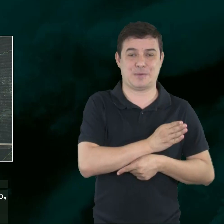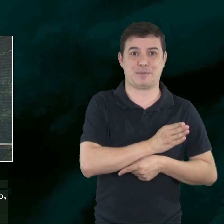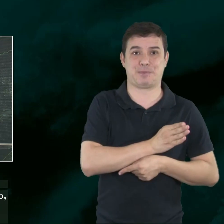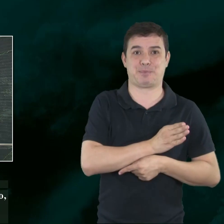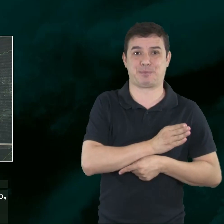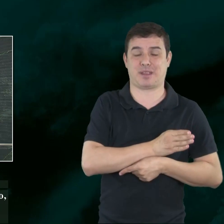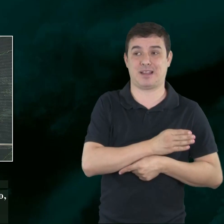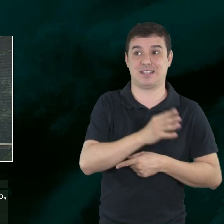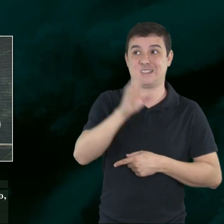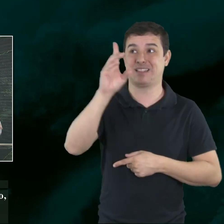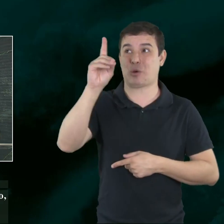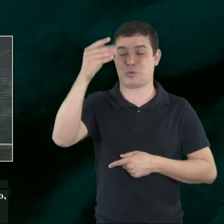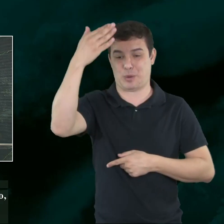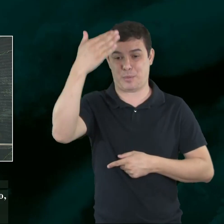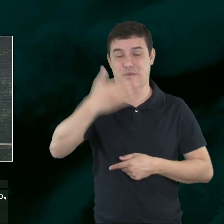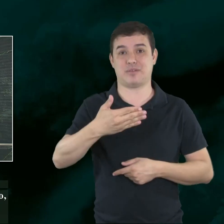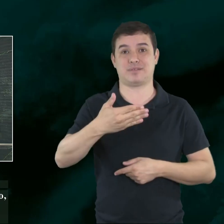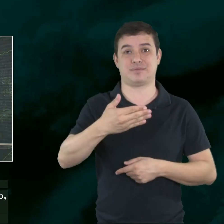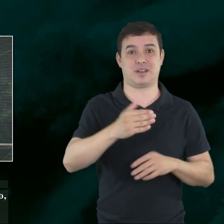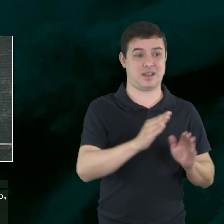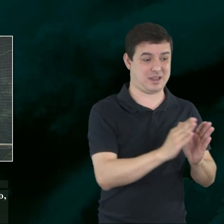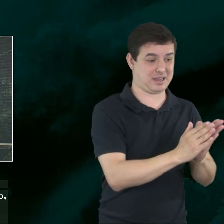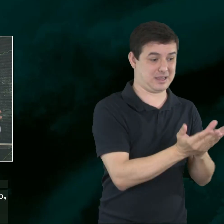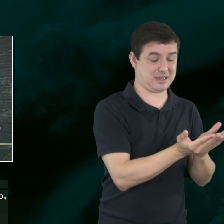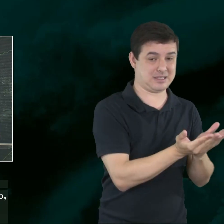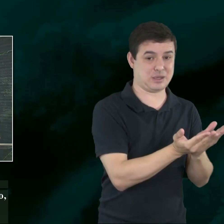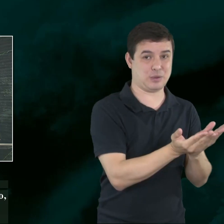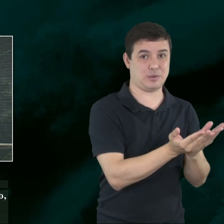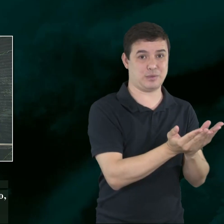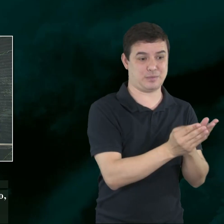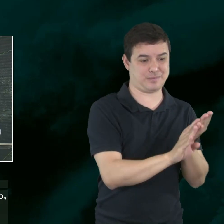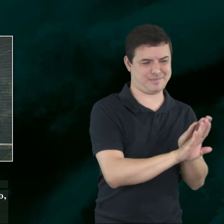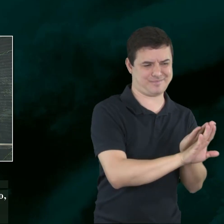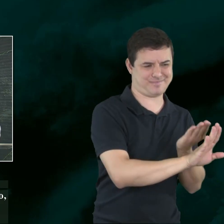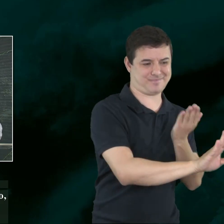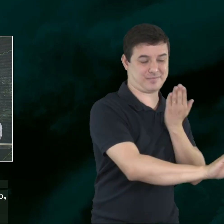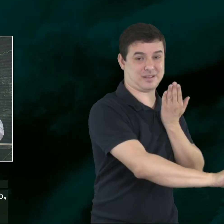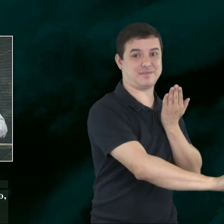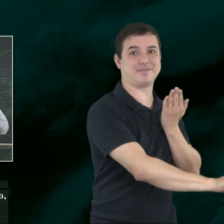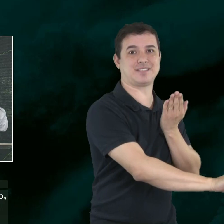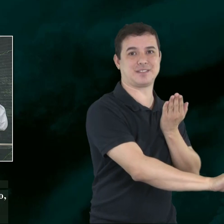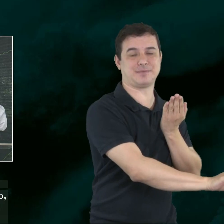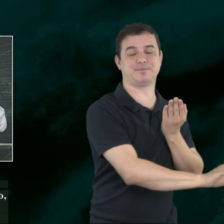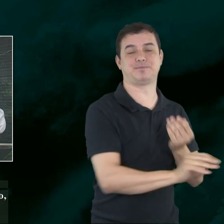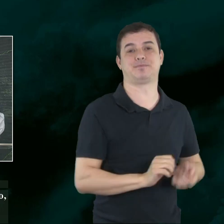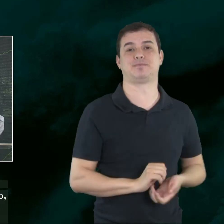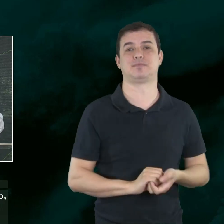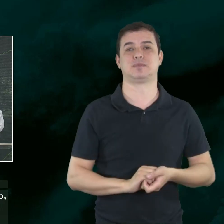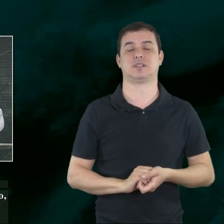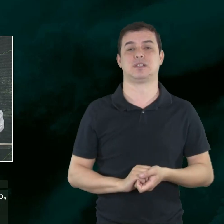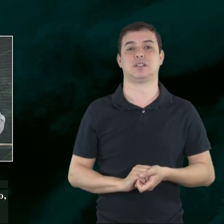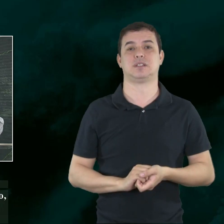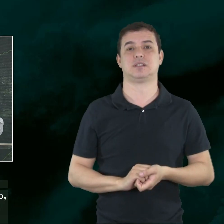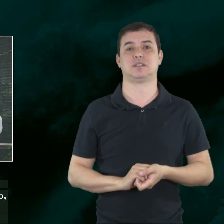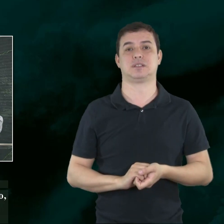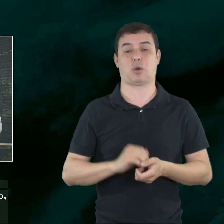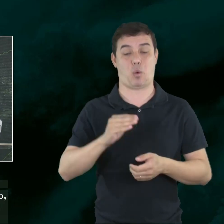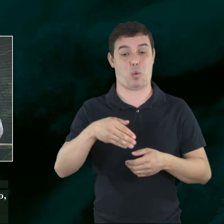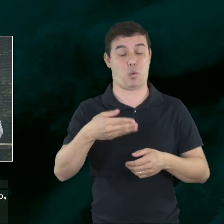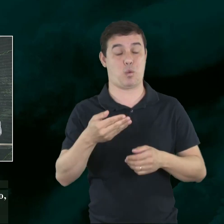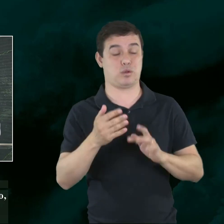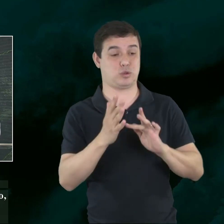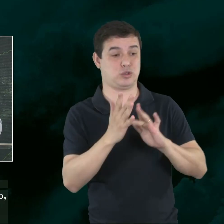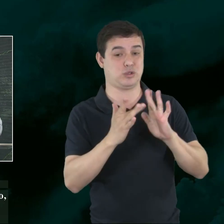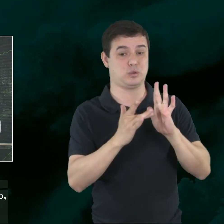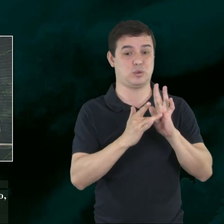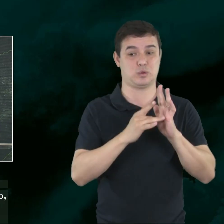desses cristãos se afastará da fé, se afastará do Senhor, né? Então aqui diz, quando vier o Filho do Homem, achará